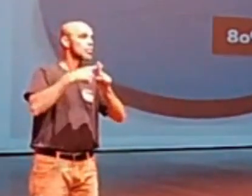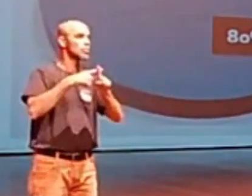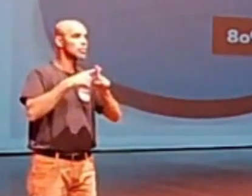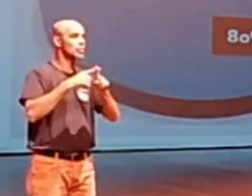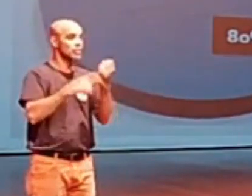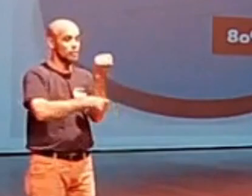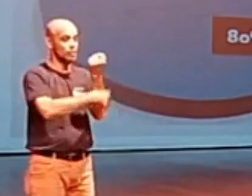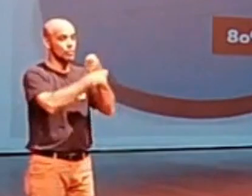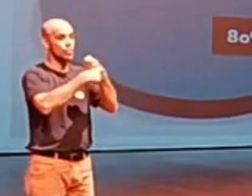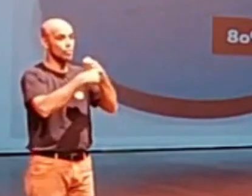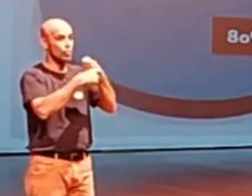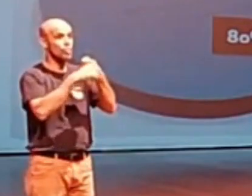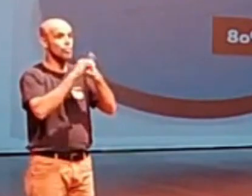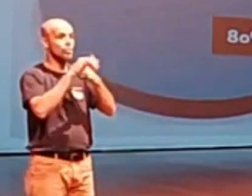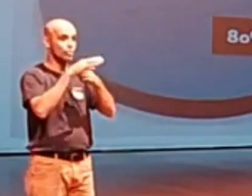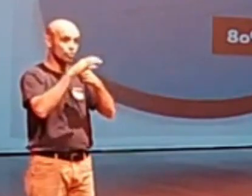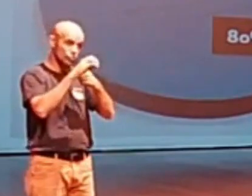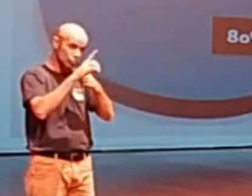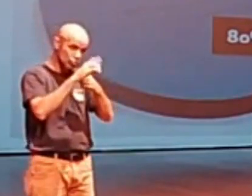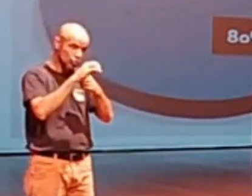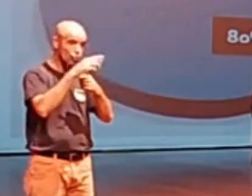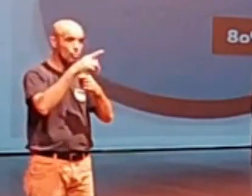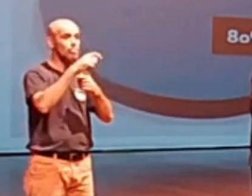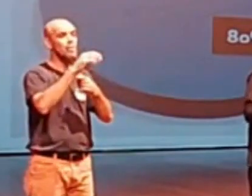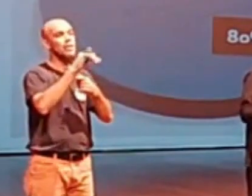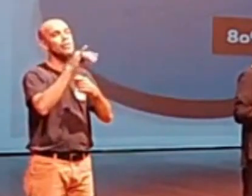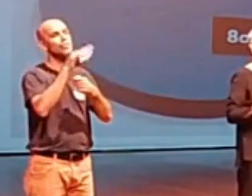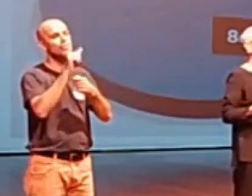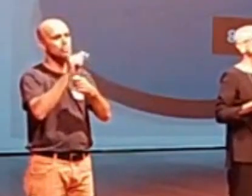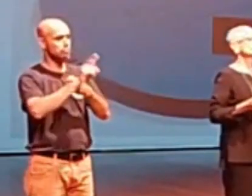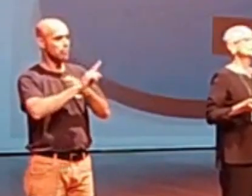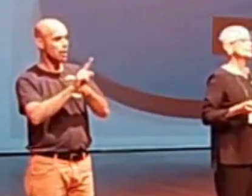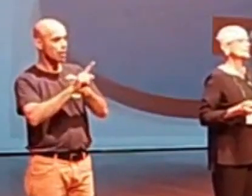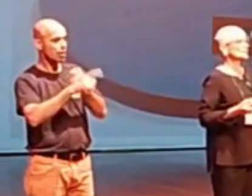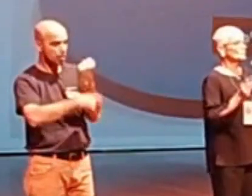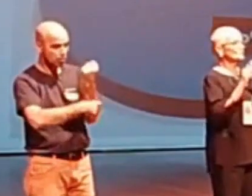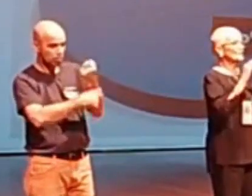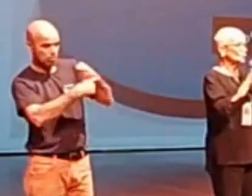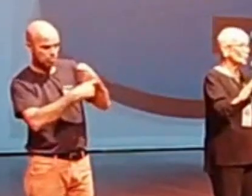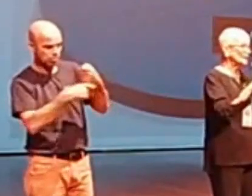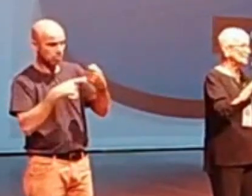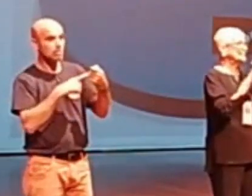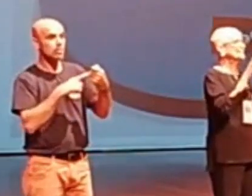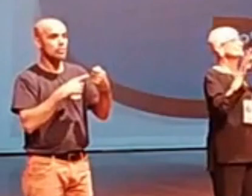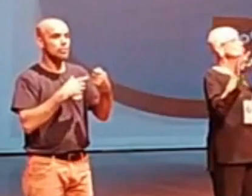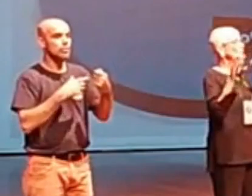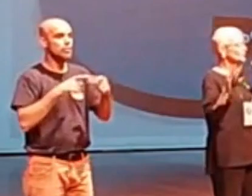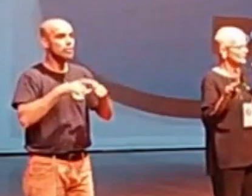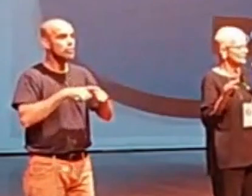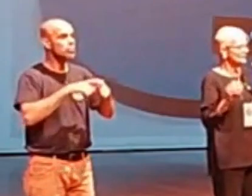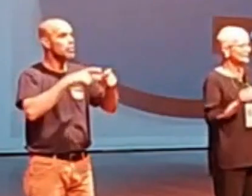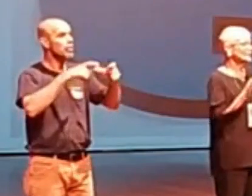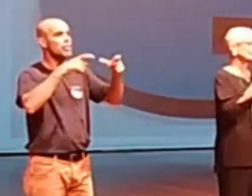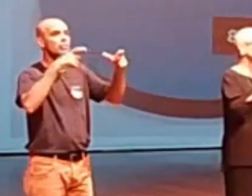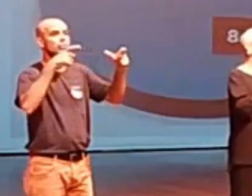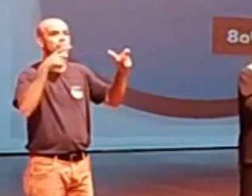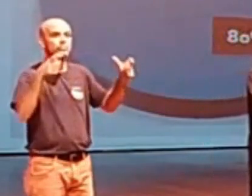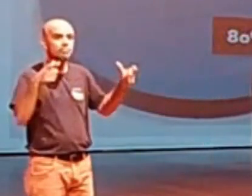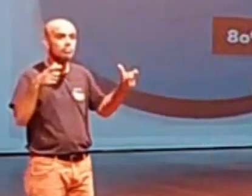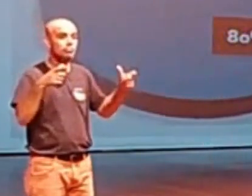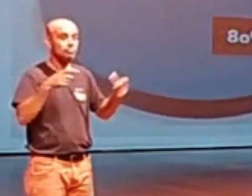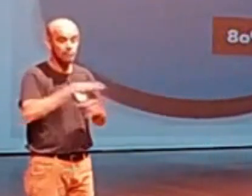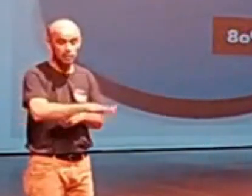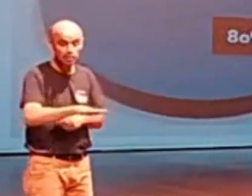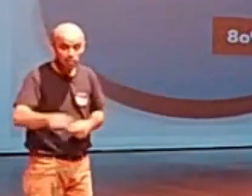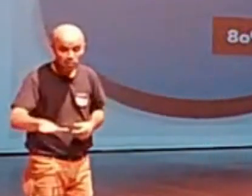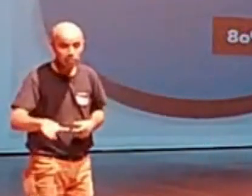escoliose idiopática não, ela aparece na sua grande maioria em